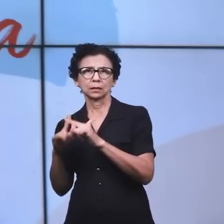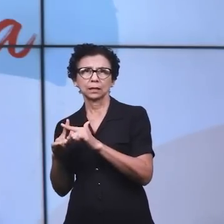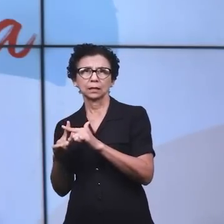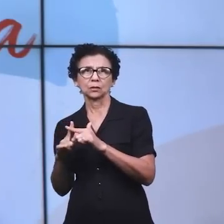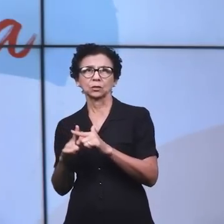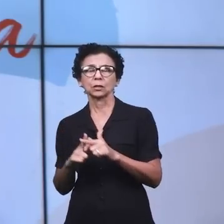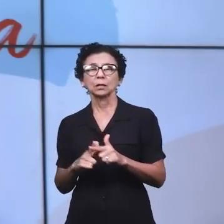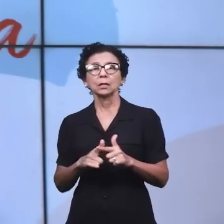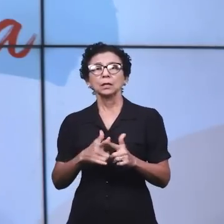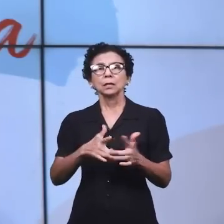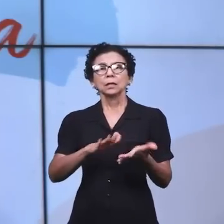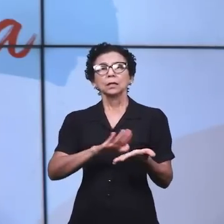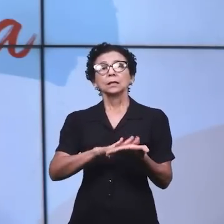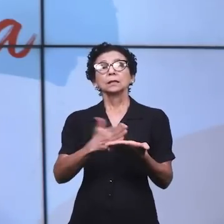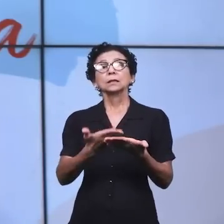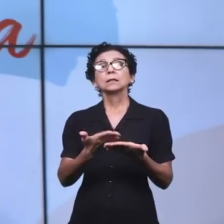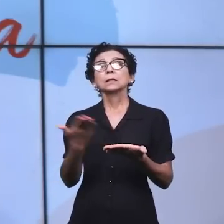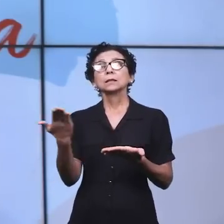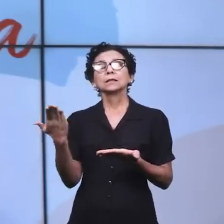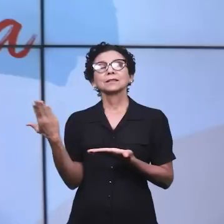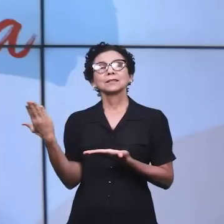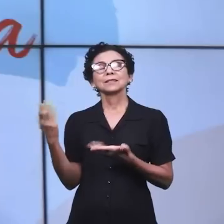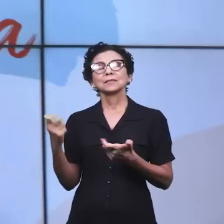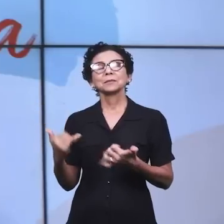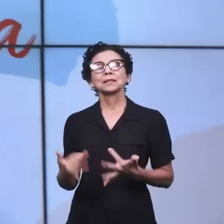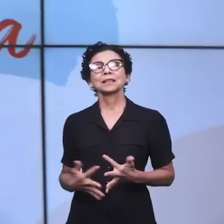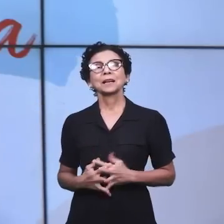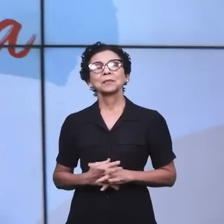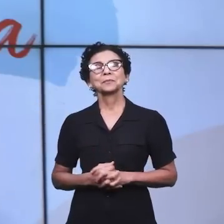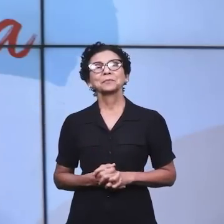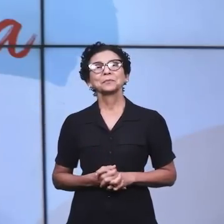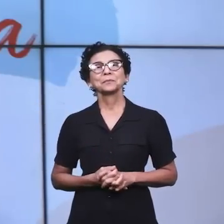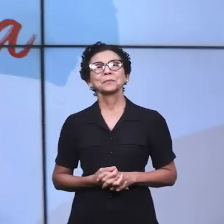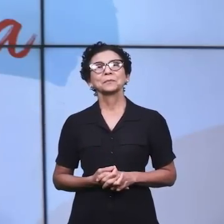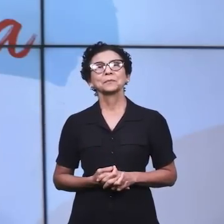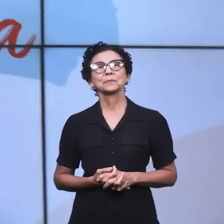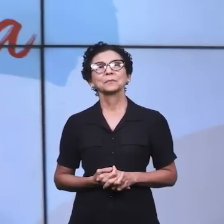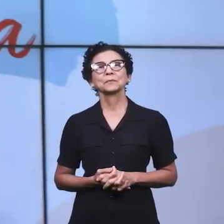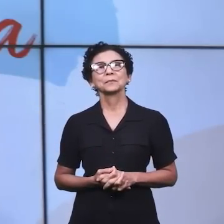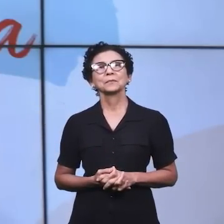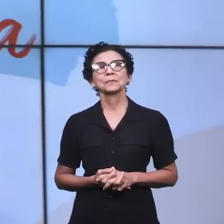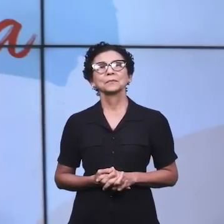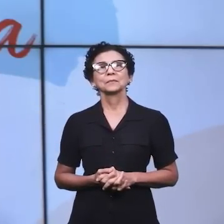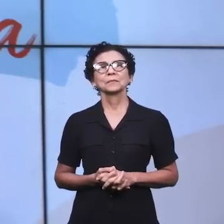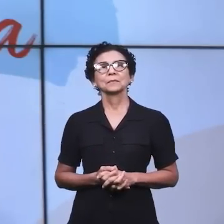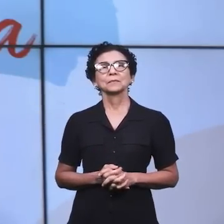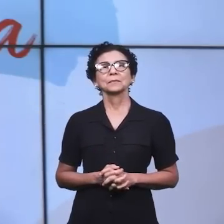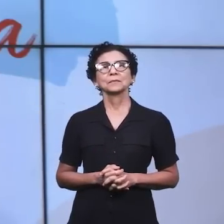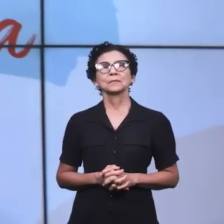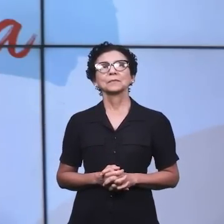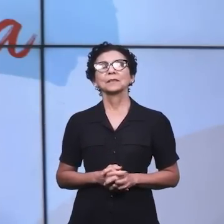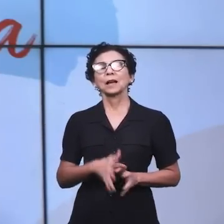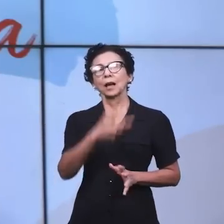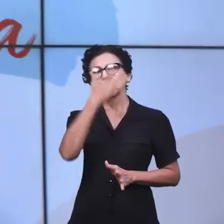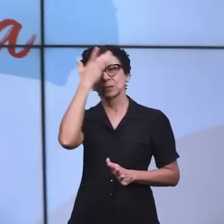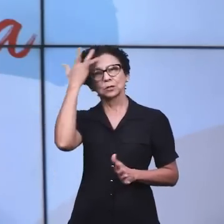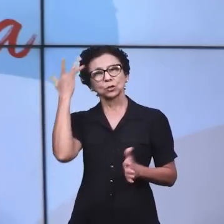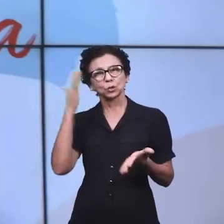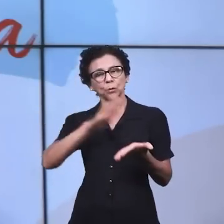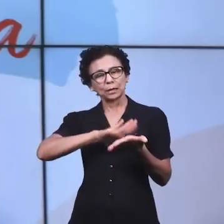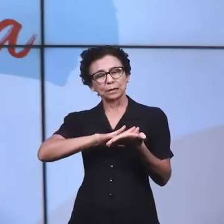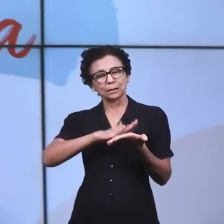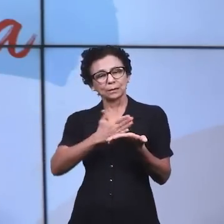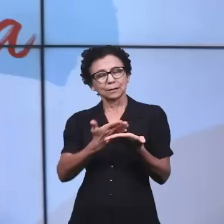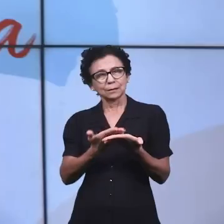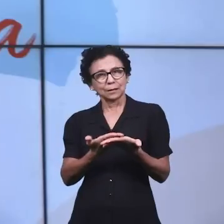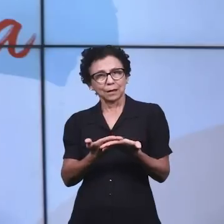palmadas, palma da mão virada para cima, a outra virada para baixo, vai e volta. Esse aqui é o sinal de intérprete, tá